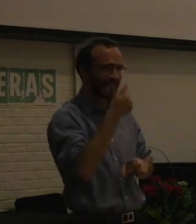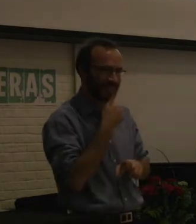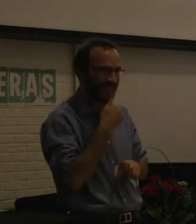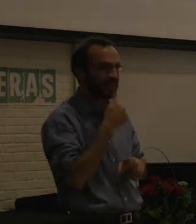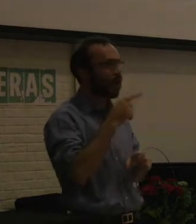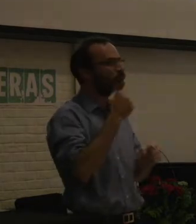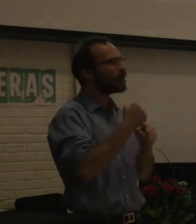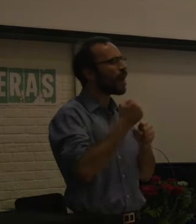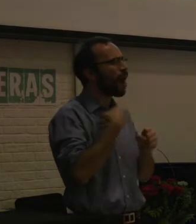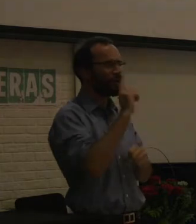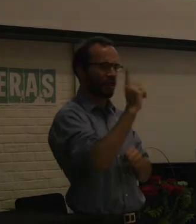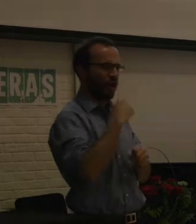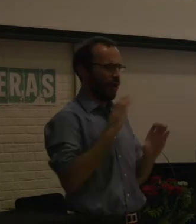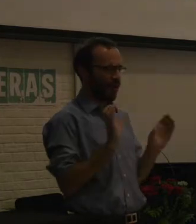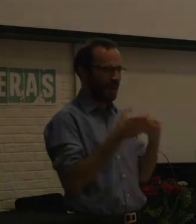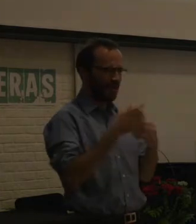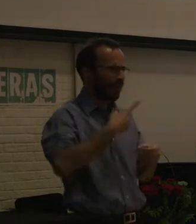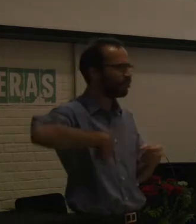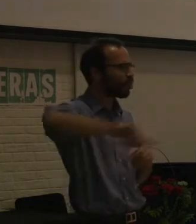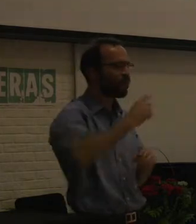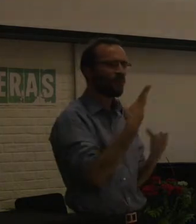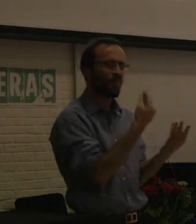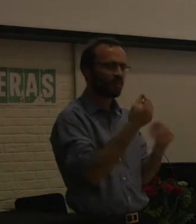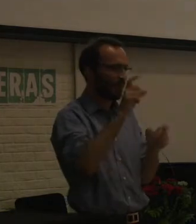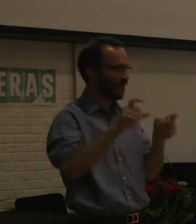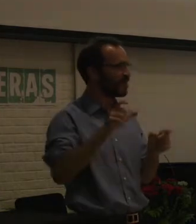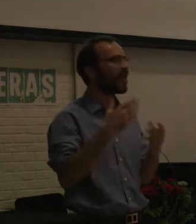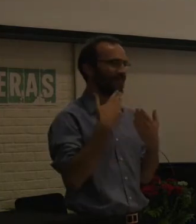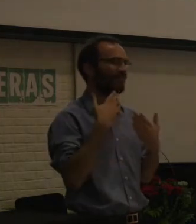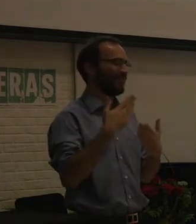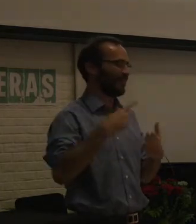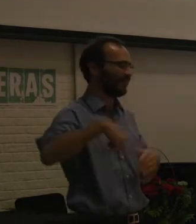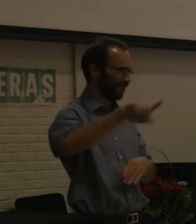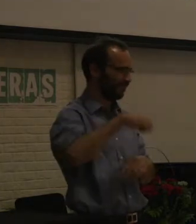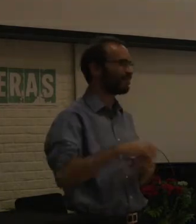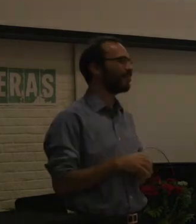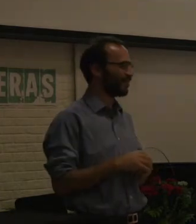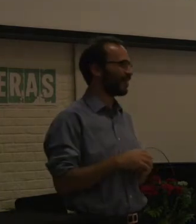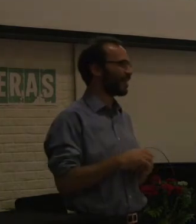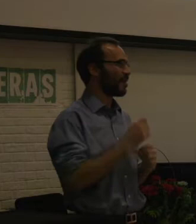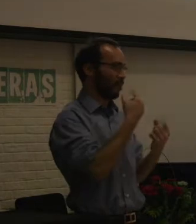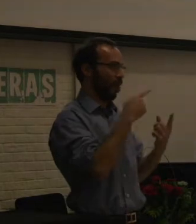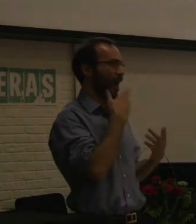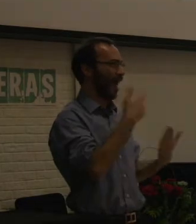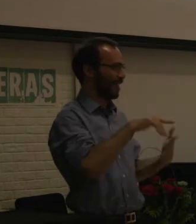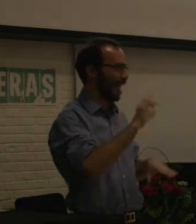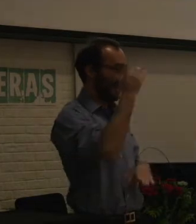porque he tenido ayuda de muchas personas. Así que, bueno, pues esa es un poco la idea, condensar en